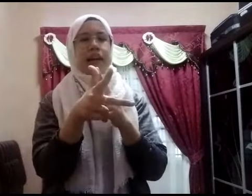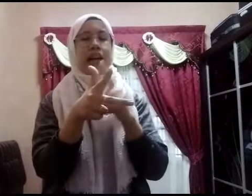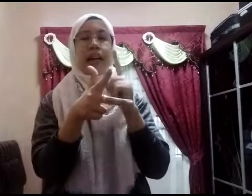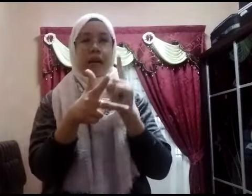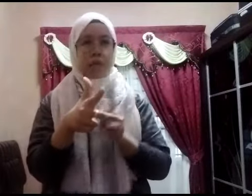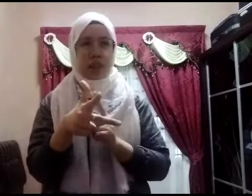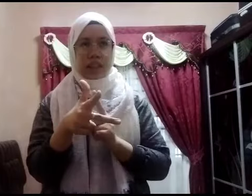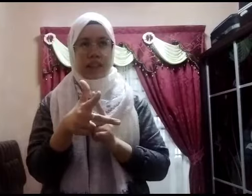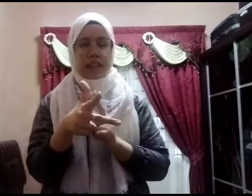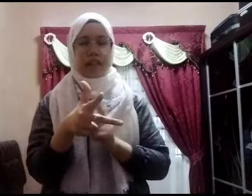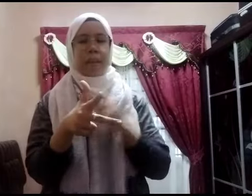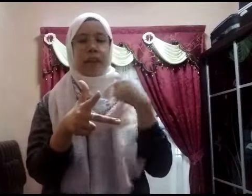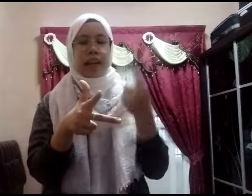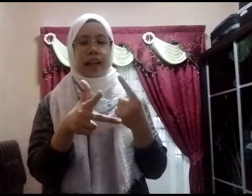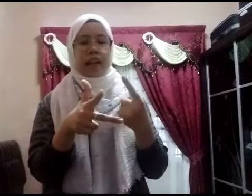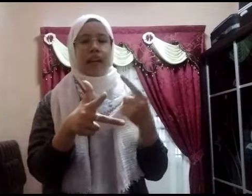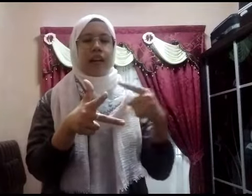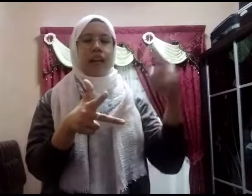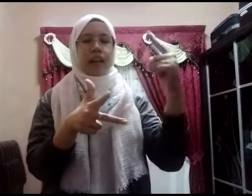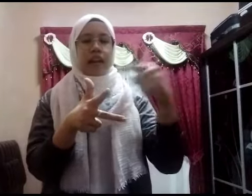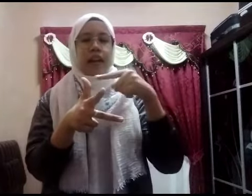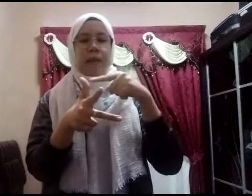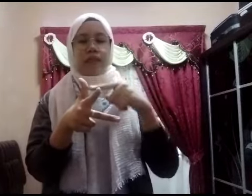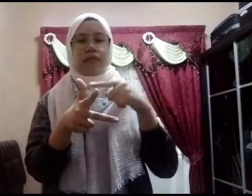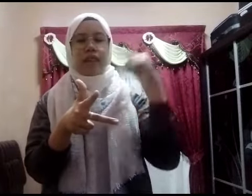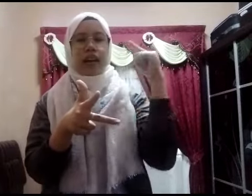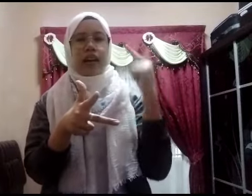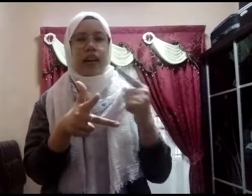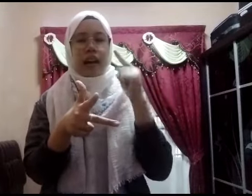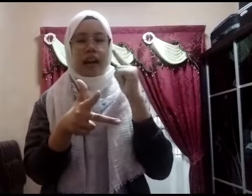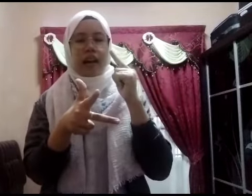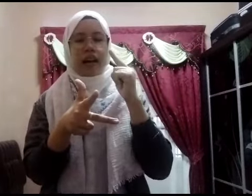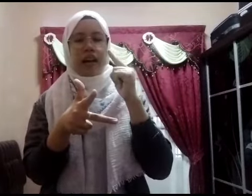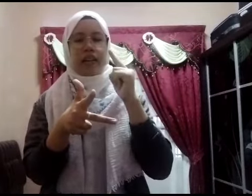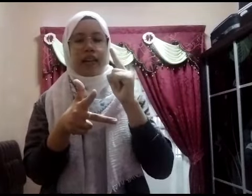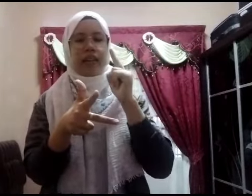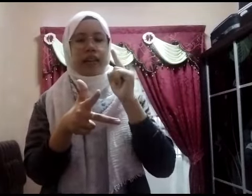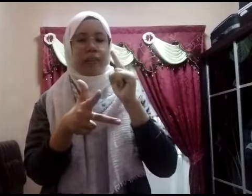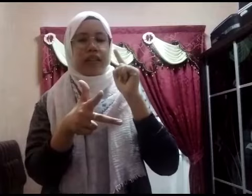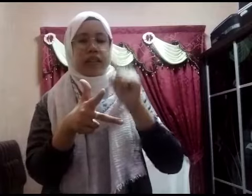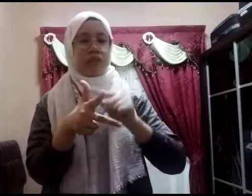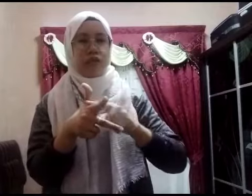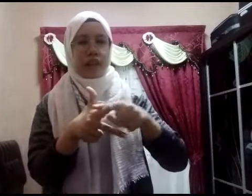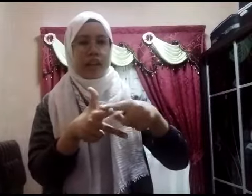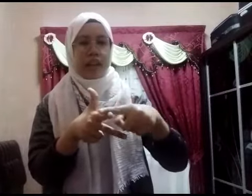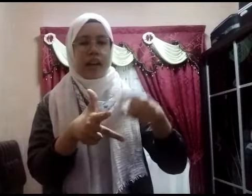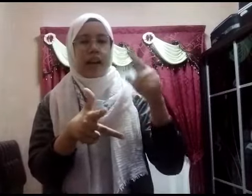sebagai motion. Okey, pergerakan. Okey, lepas tu jari kita punya jari telunjuk ni